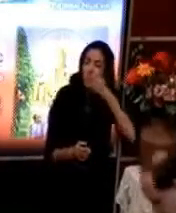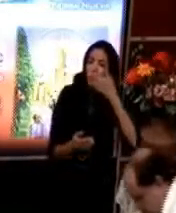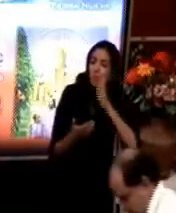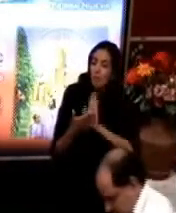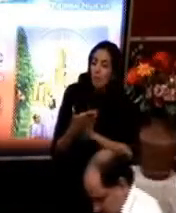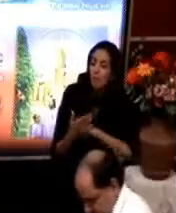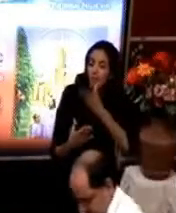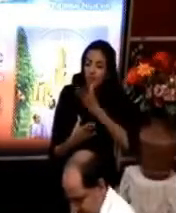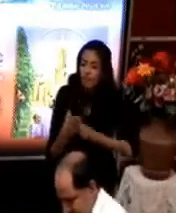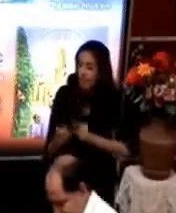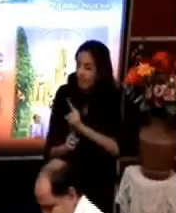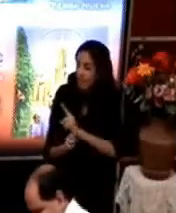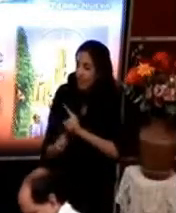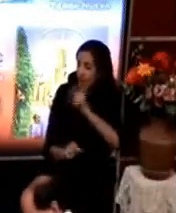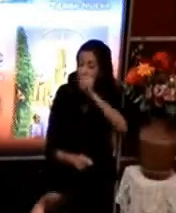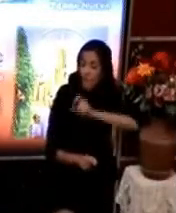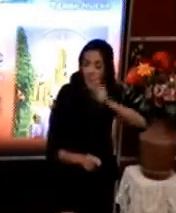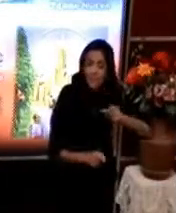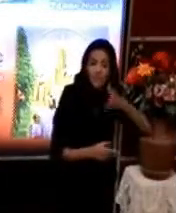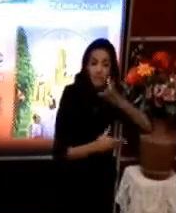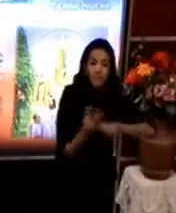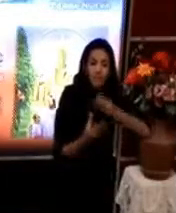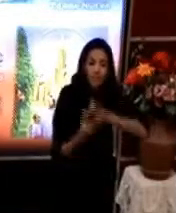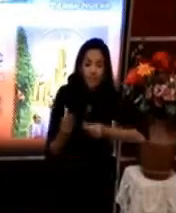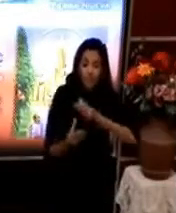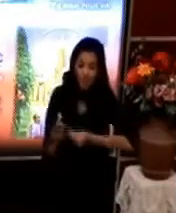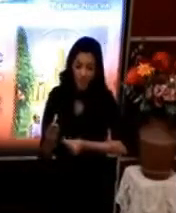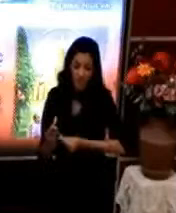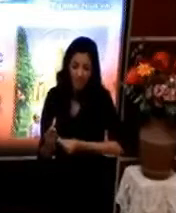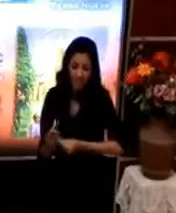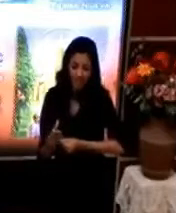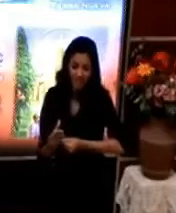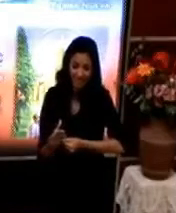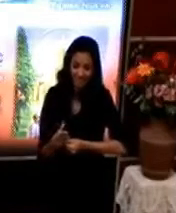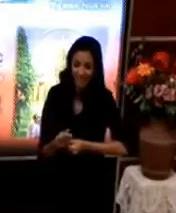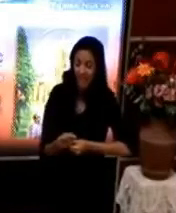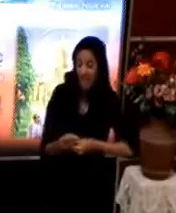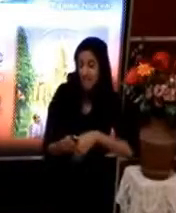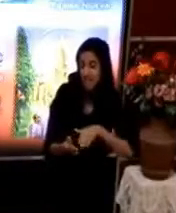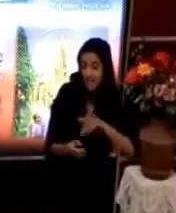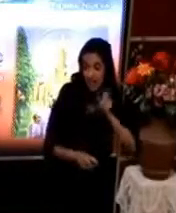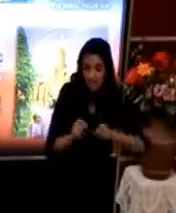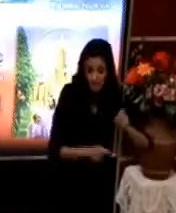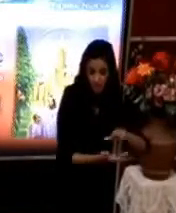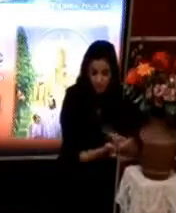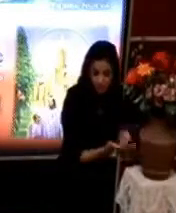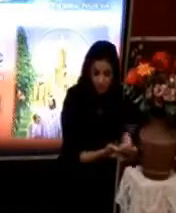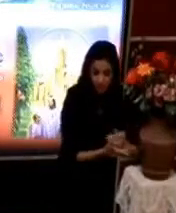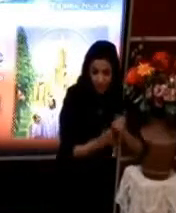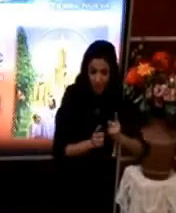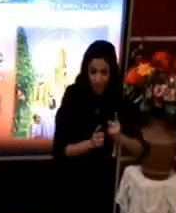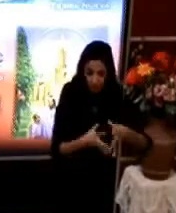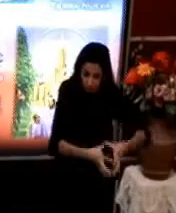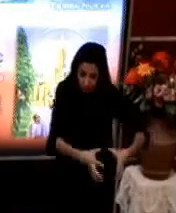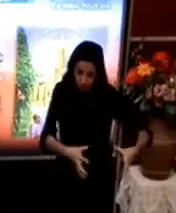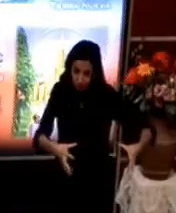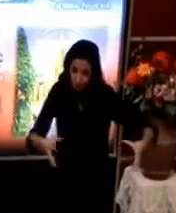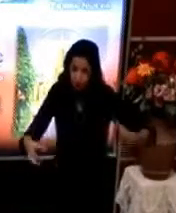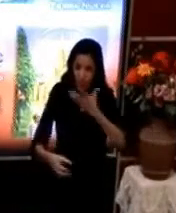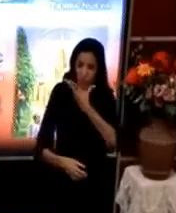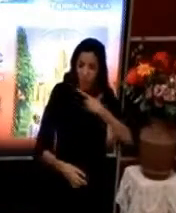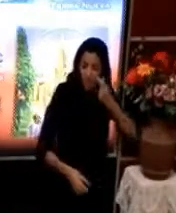el que puede perderse y desgraciadamente los perdidos, dice la Biblia, serán como la arena del mar, pero no porque Dios